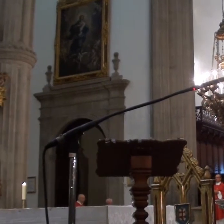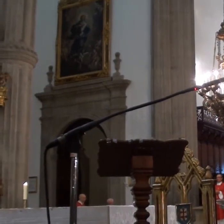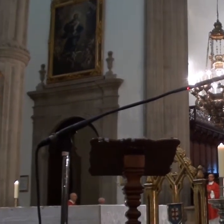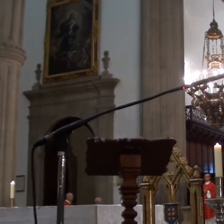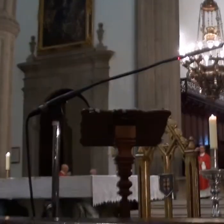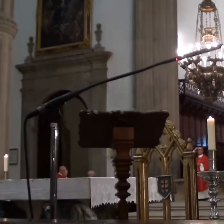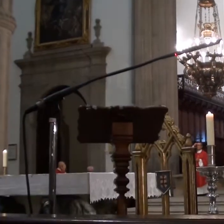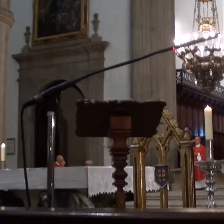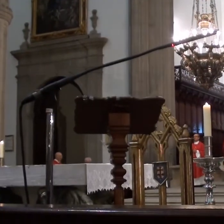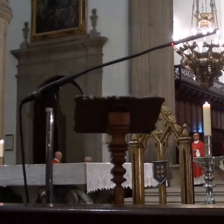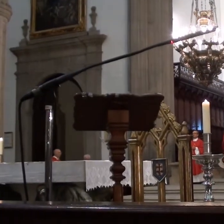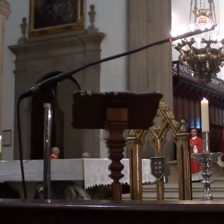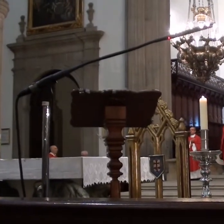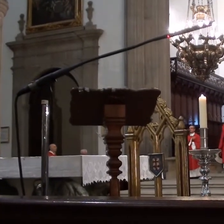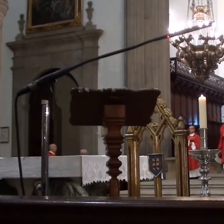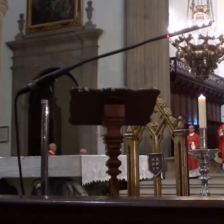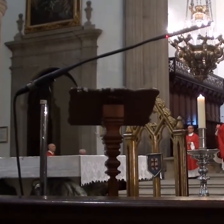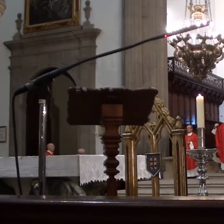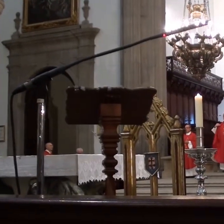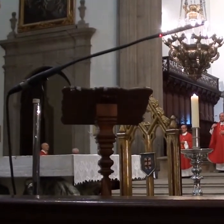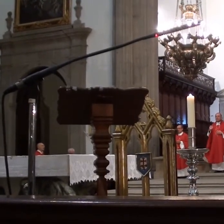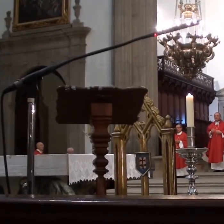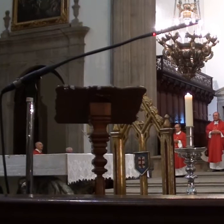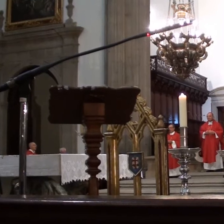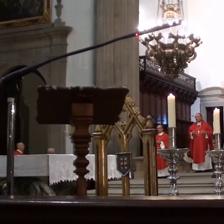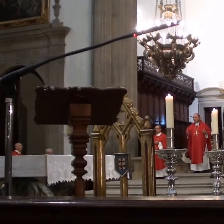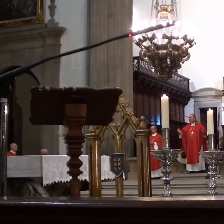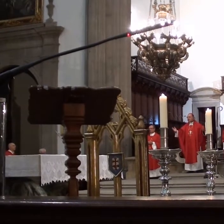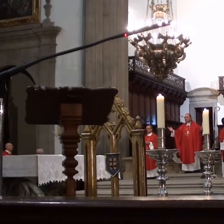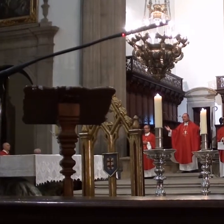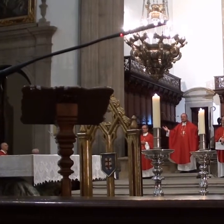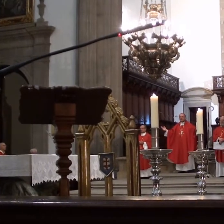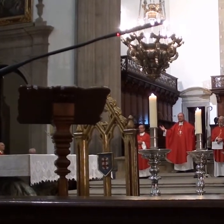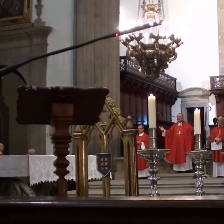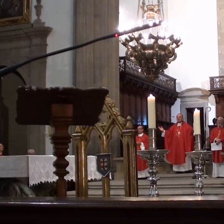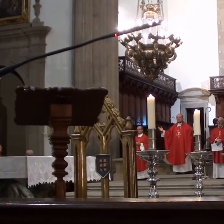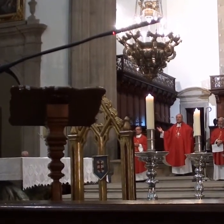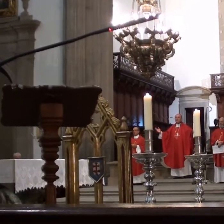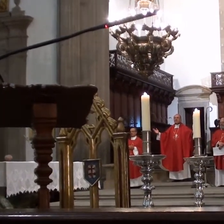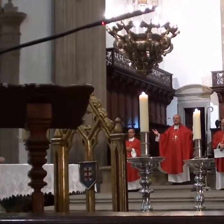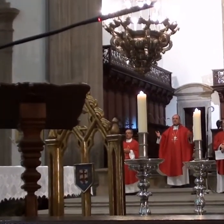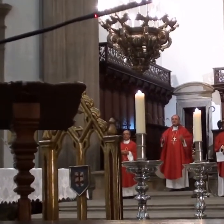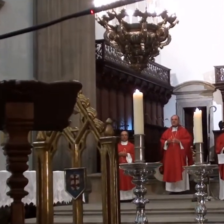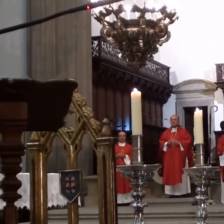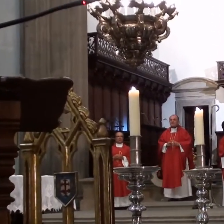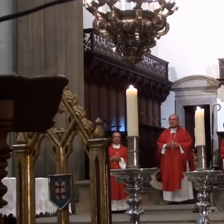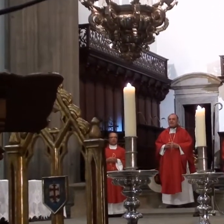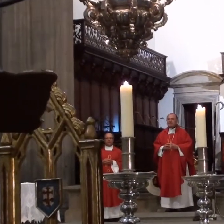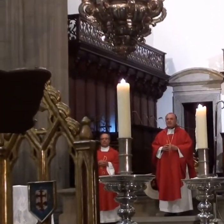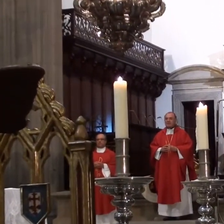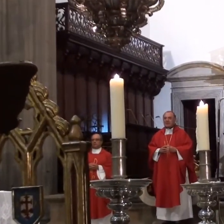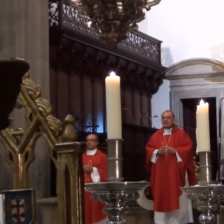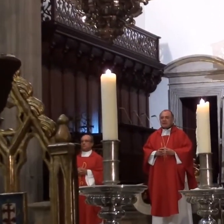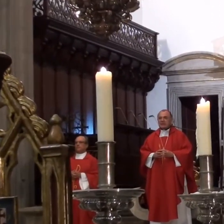en el nombre del padre y del Hijo y del espíritu santo amén la paz esté con ustedes